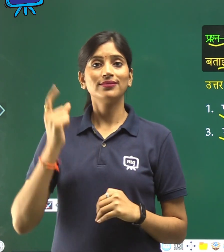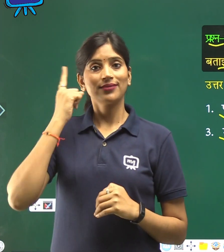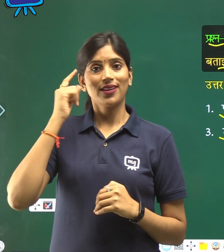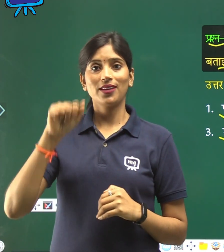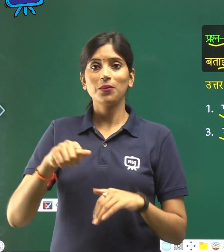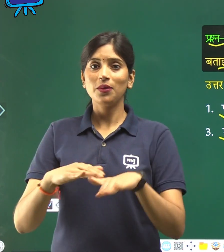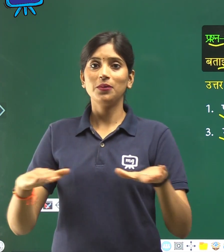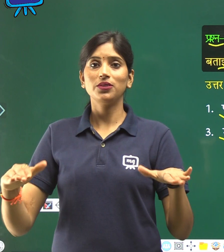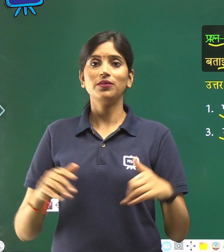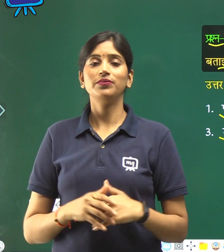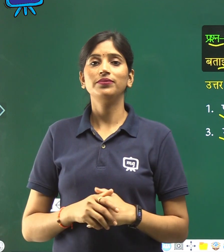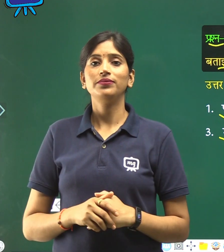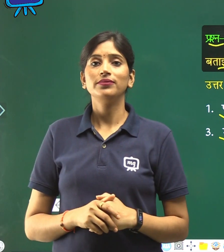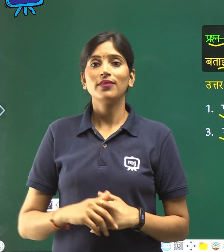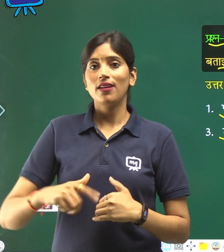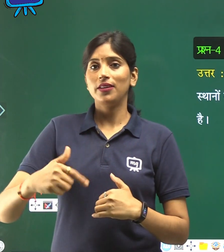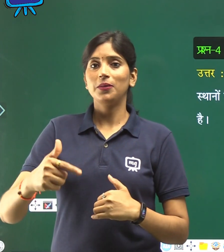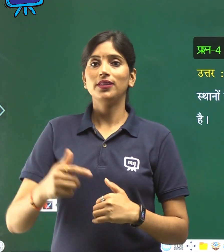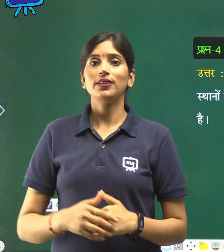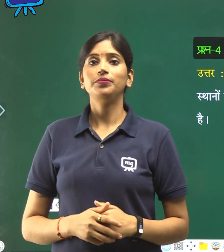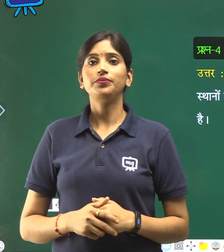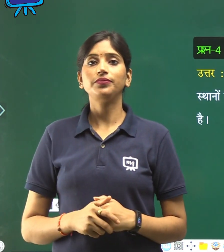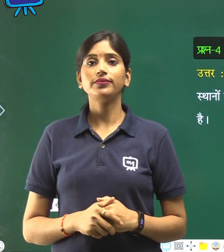समझ में आए बच्चों? आगे बढ़ते हैं